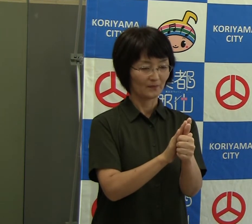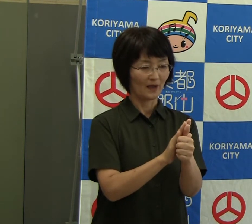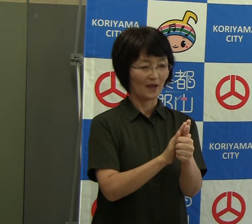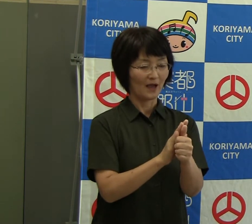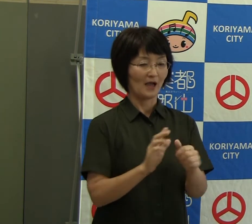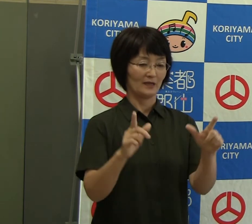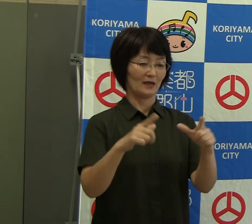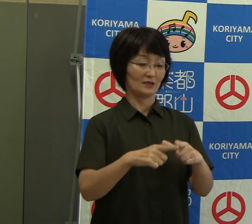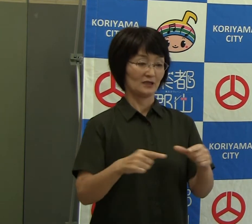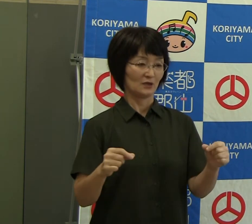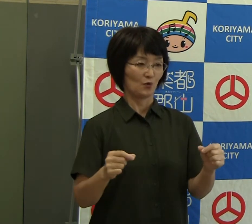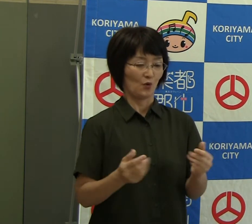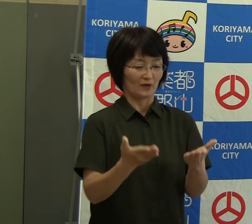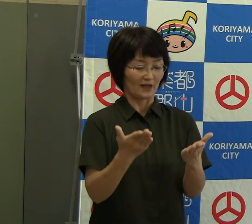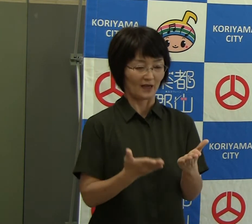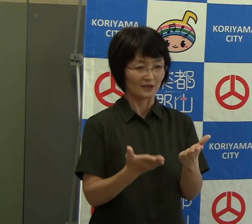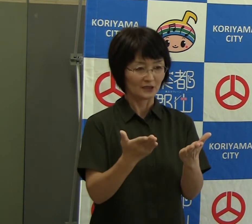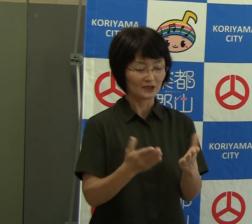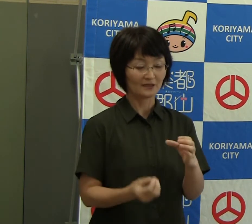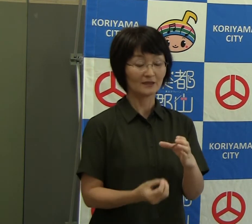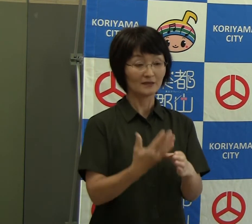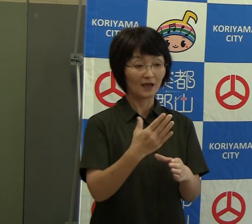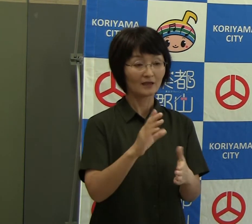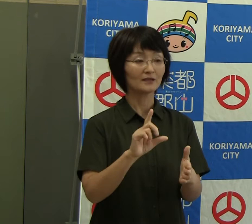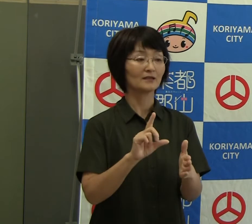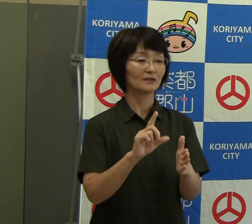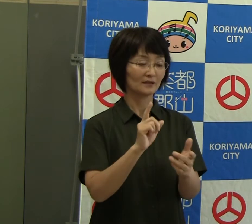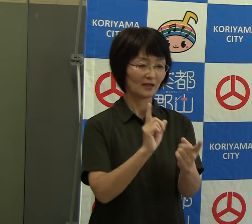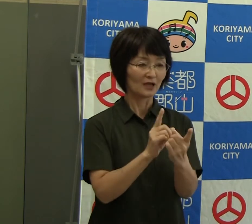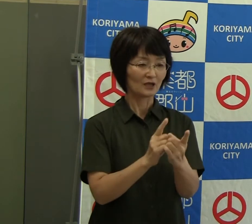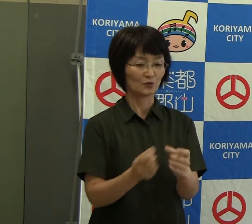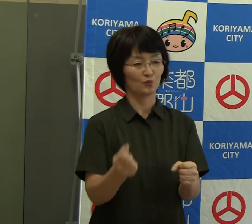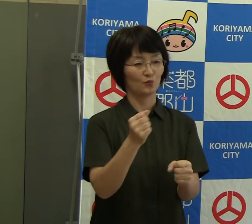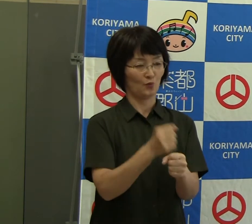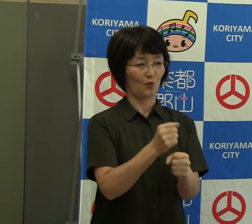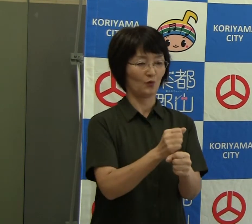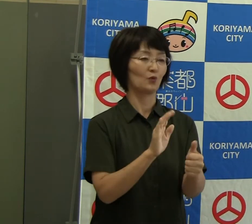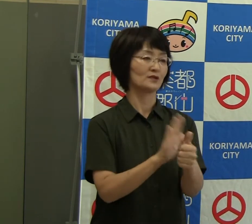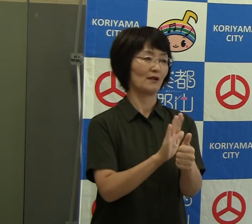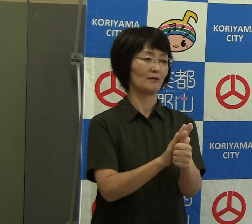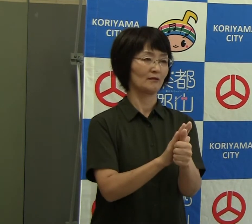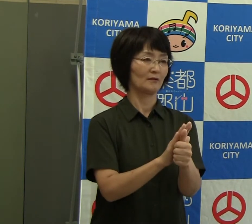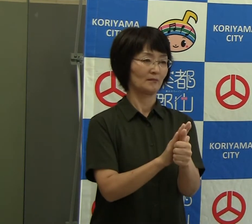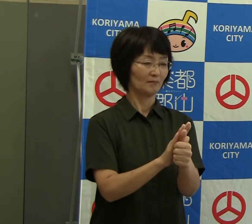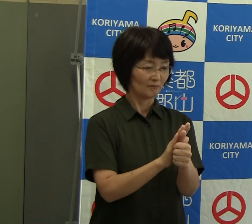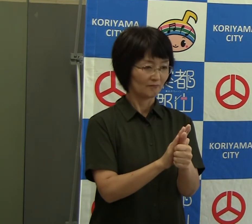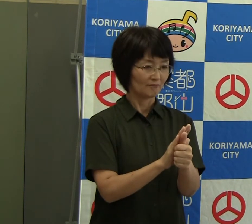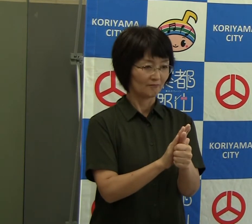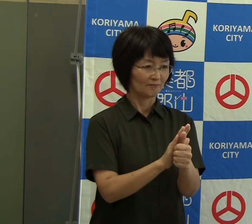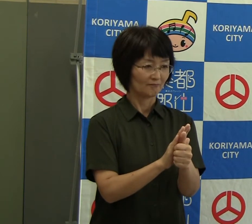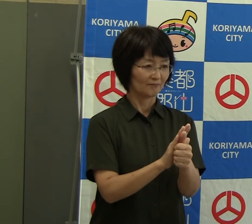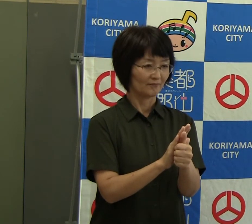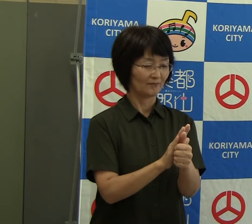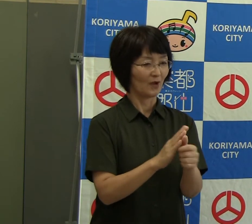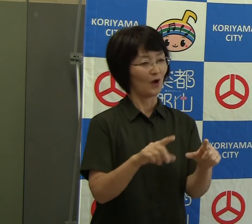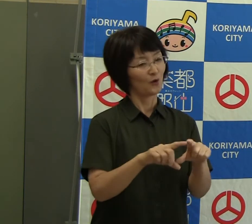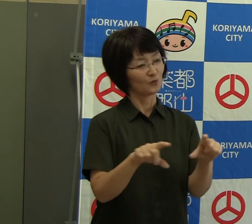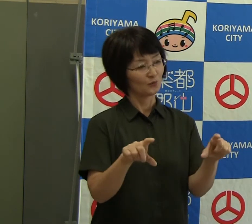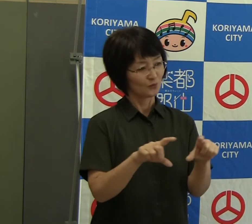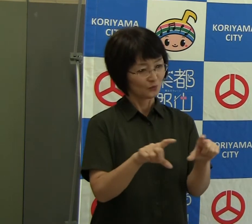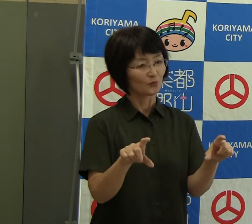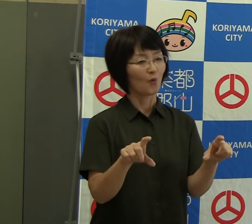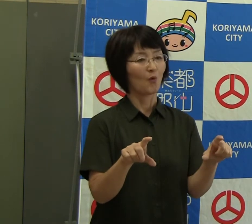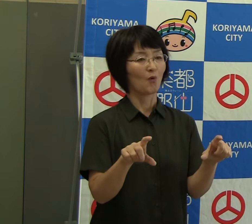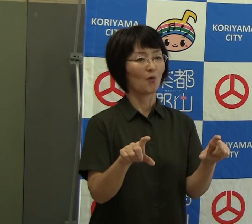本大震災に対する復興支援ということでございますから、いわゆる普通のですね企業誘致という